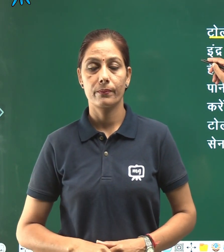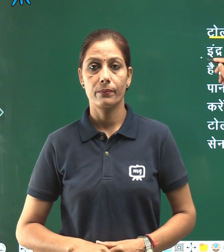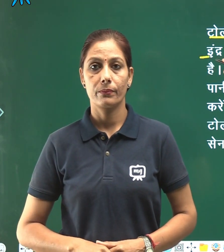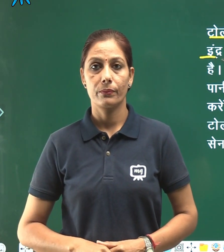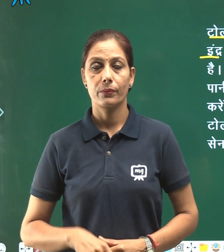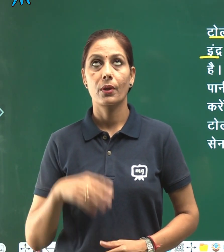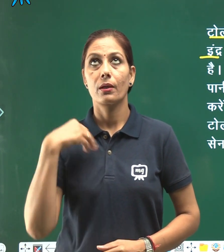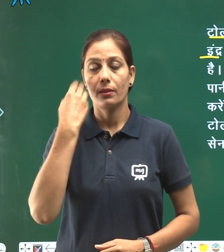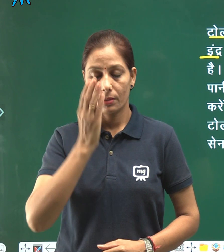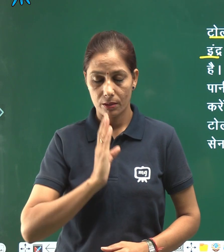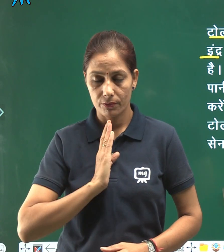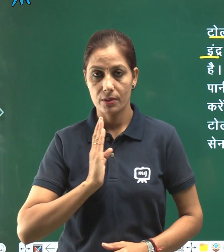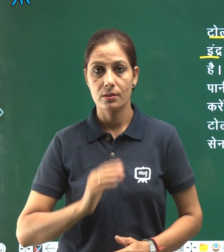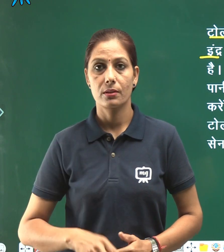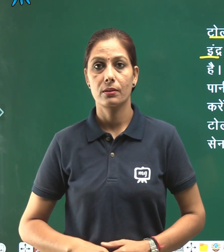इंद्र देवता से